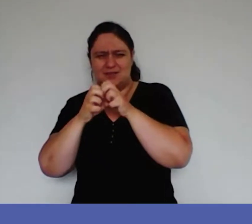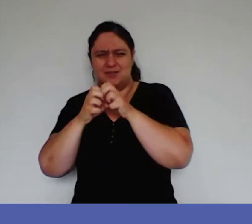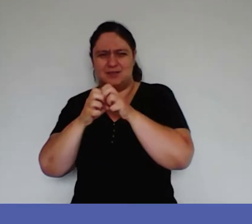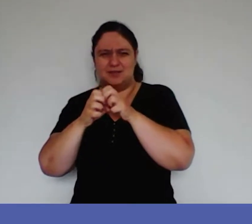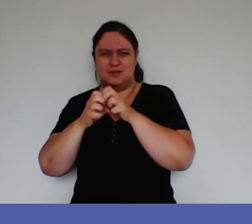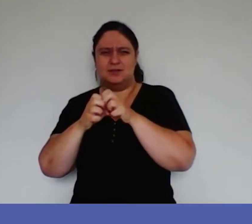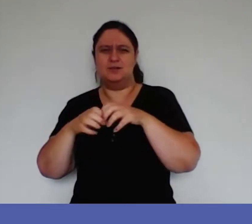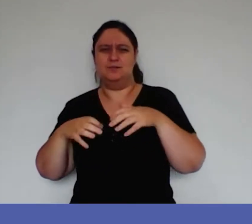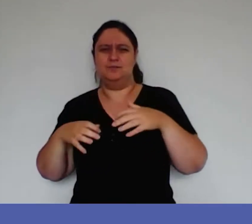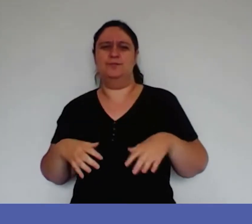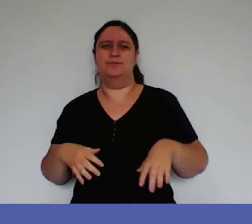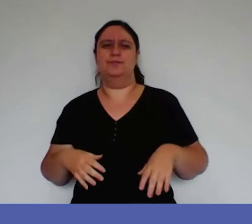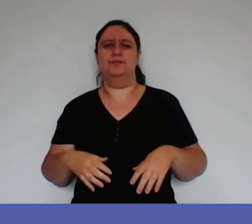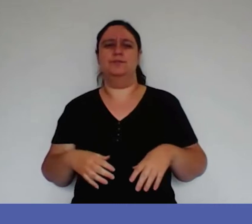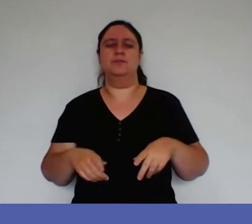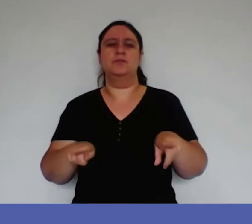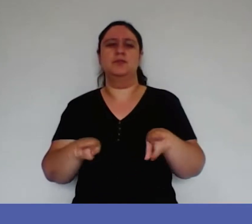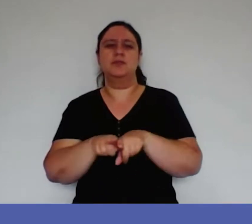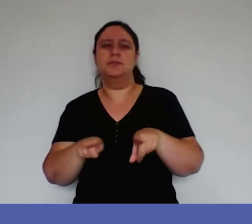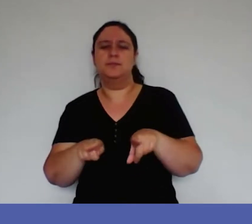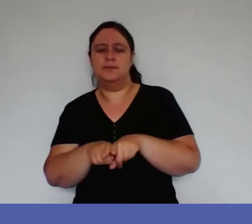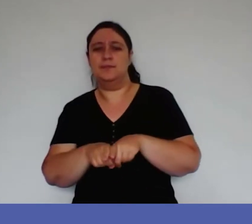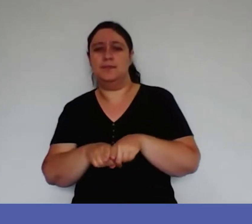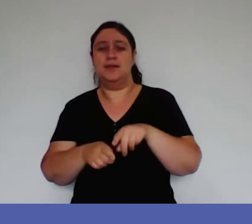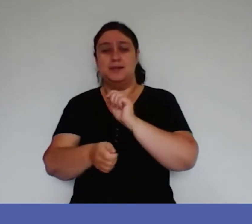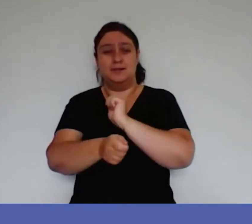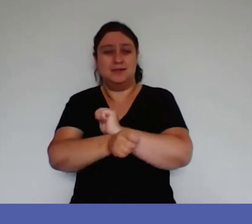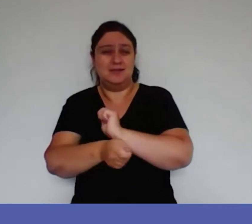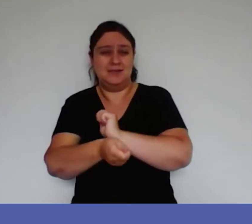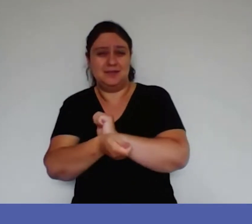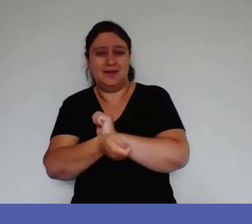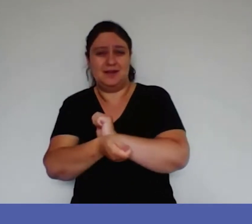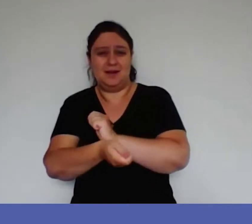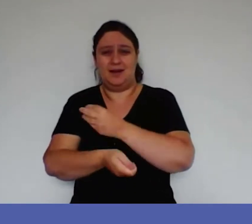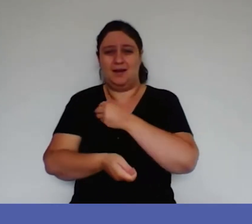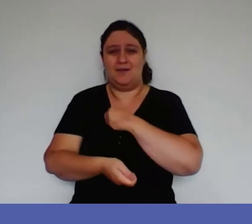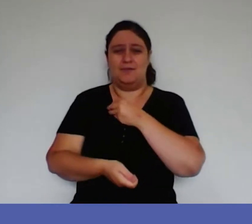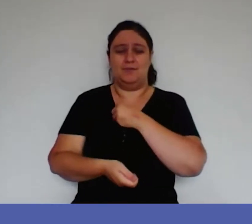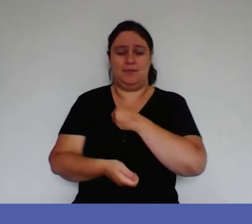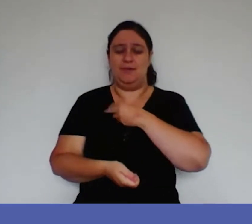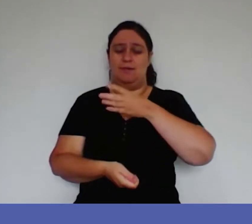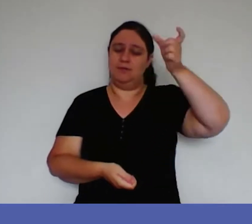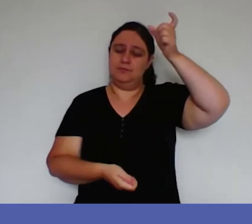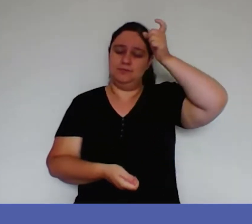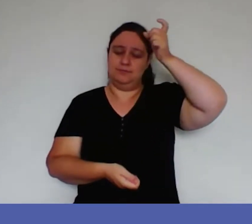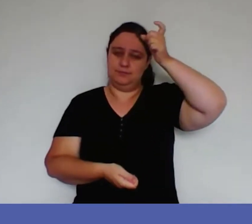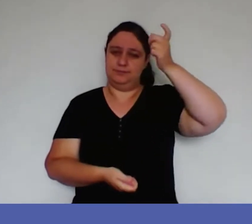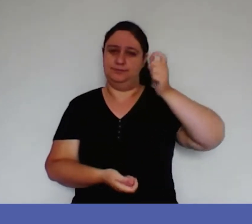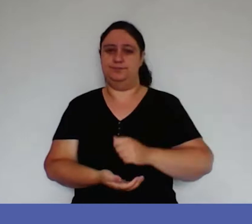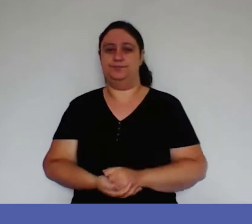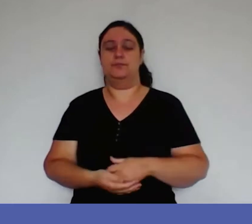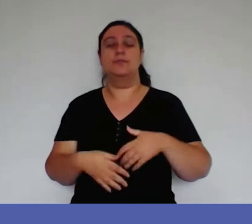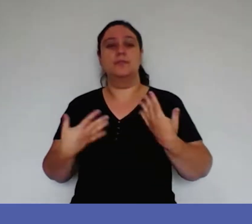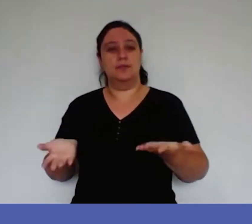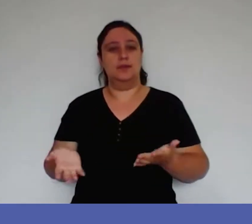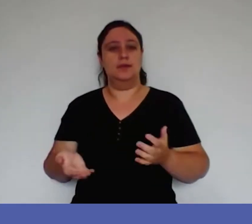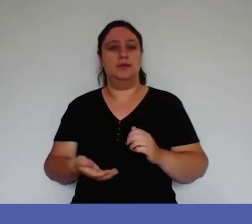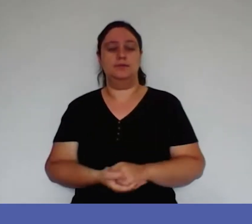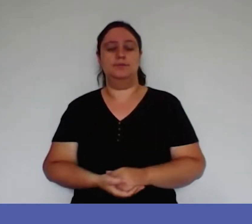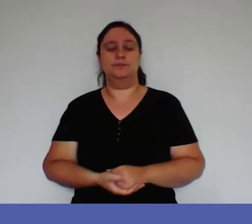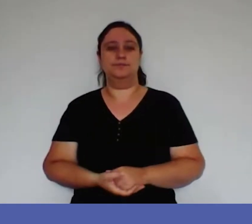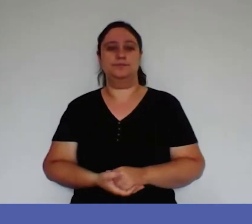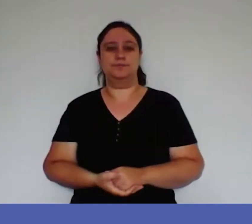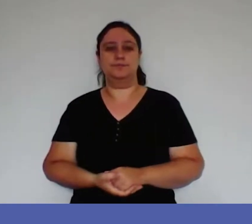do jugo, da escravidão, do pecado e de Satanás. E por fim, nós